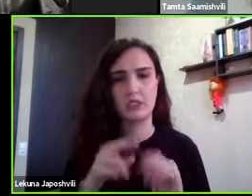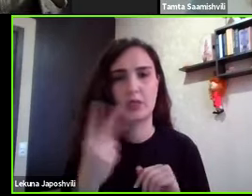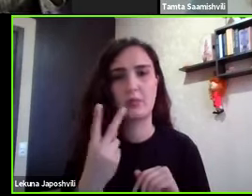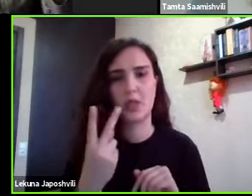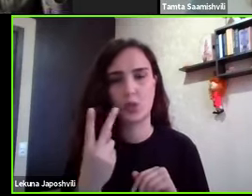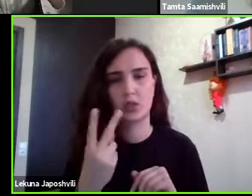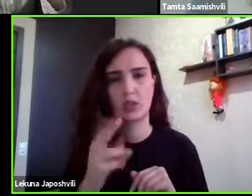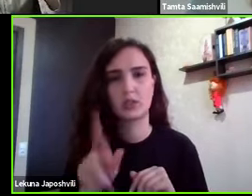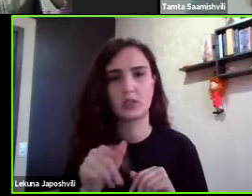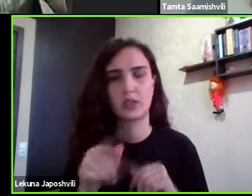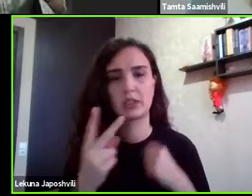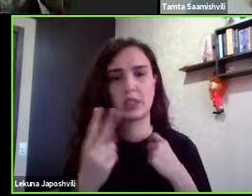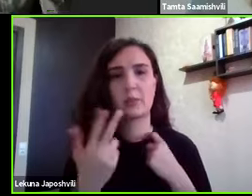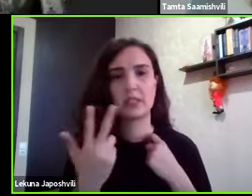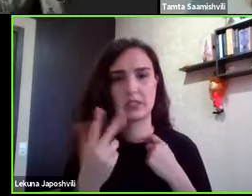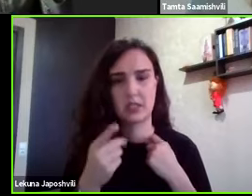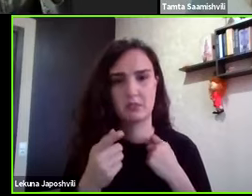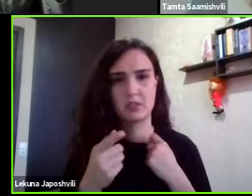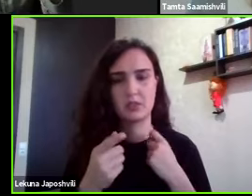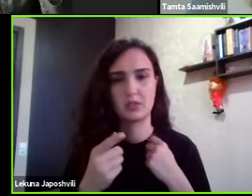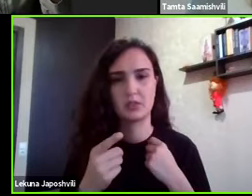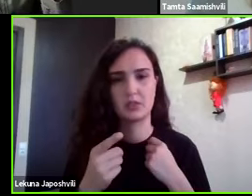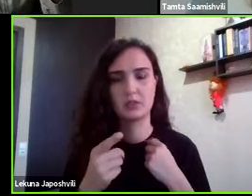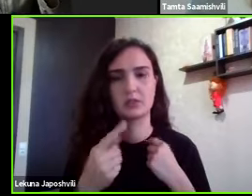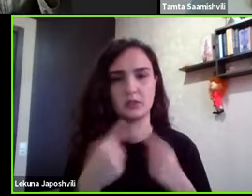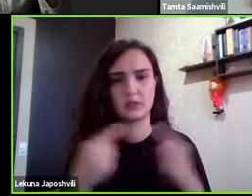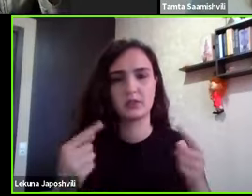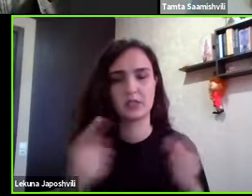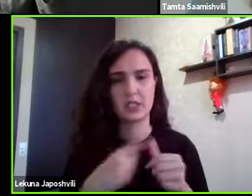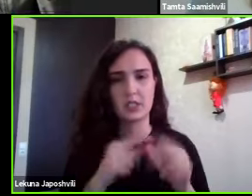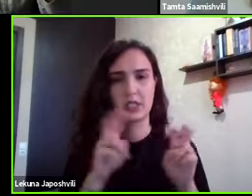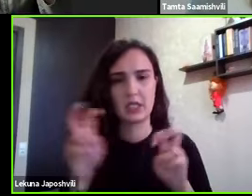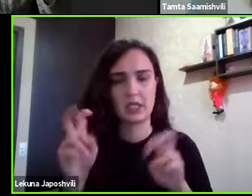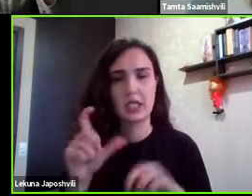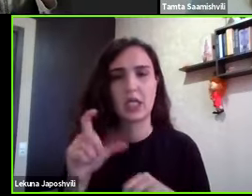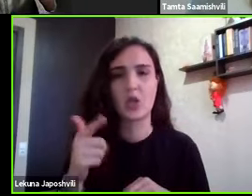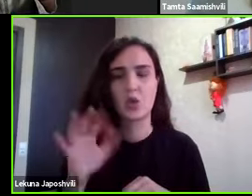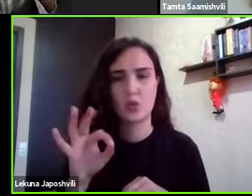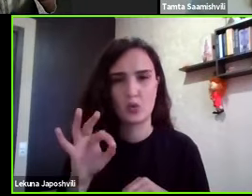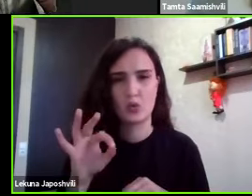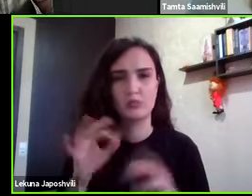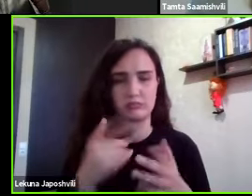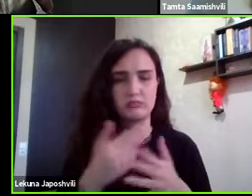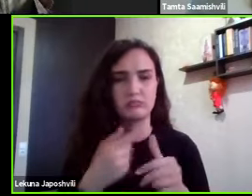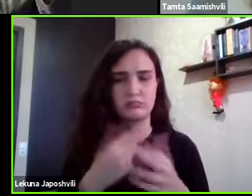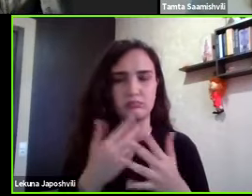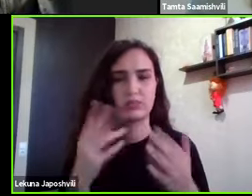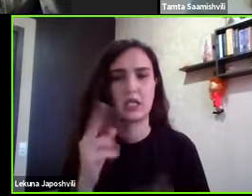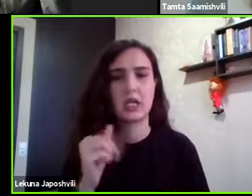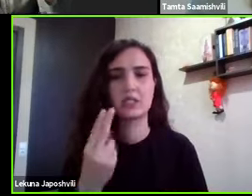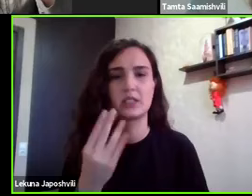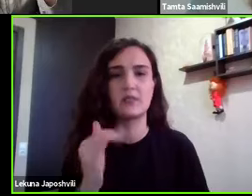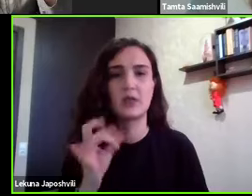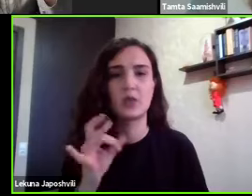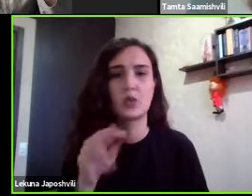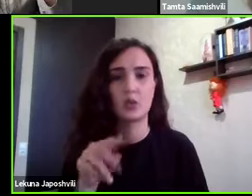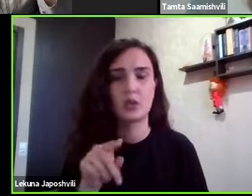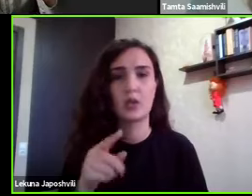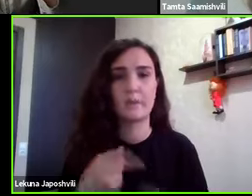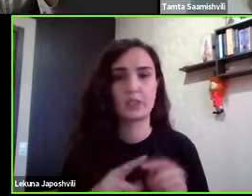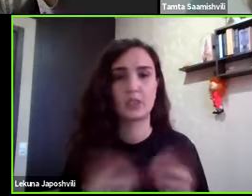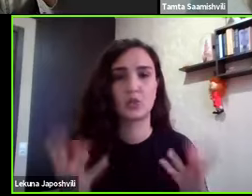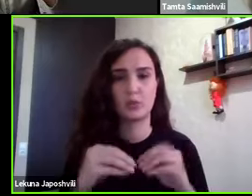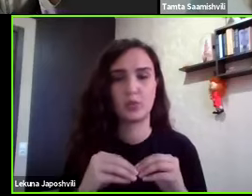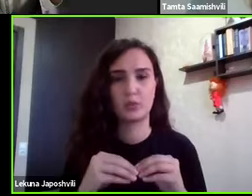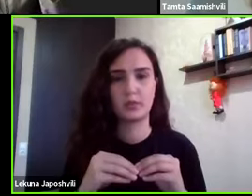და D3. ნუ ცალკე სახელები ქვია ეგო კალციფეროლი და კალციფეროლი ქვია და ამათ